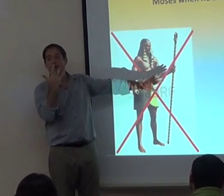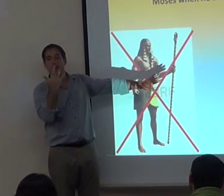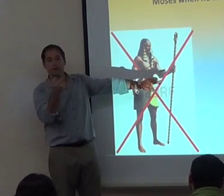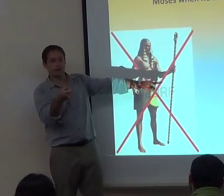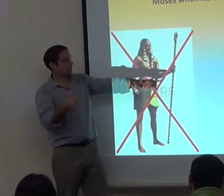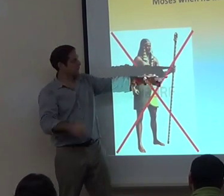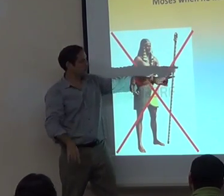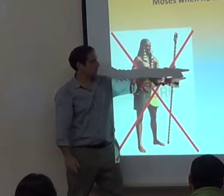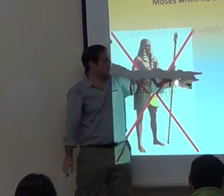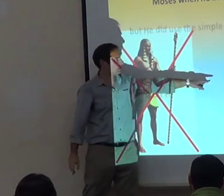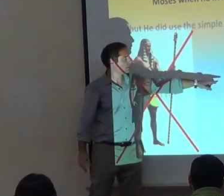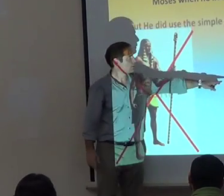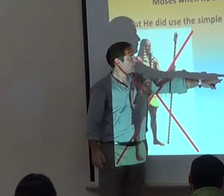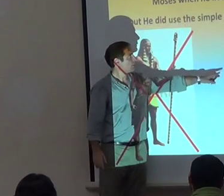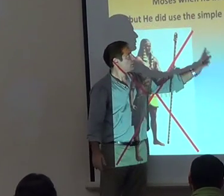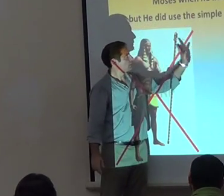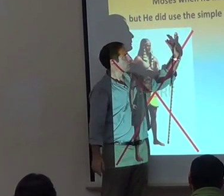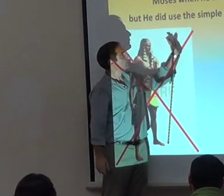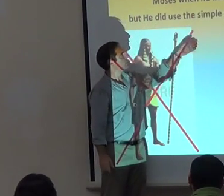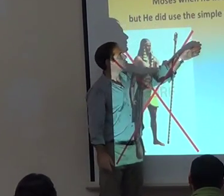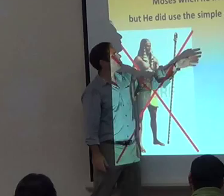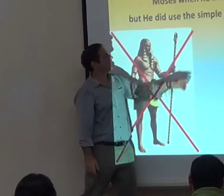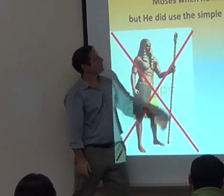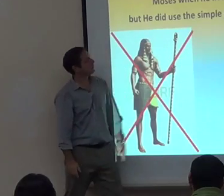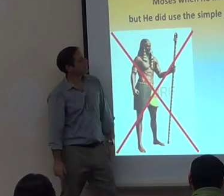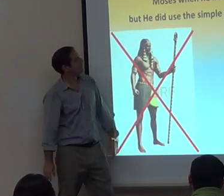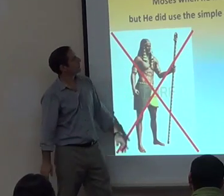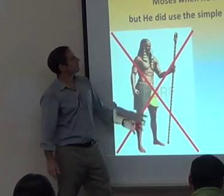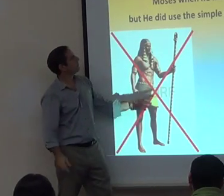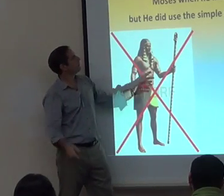prefiere... No.